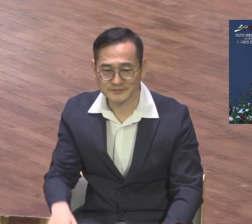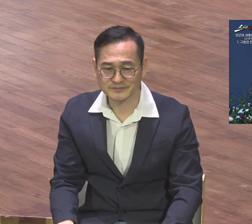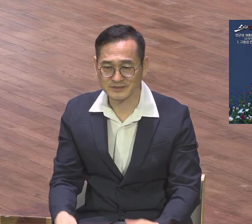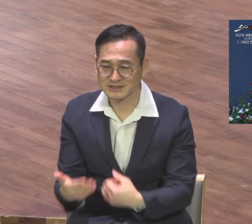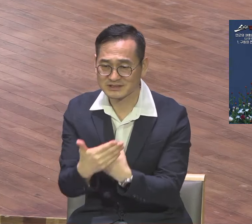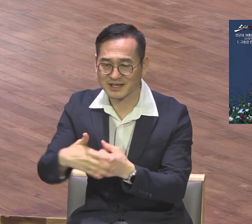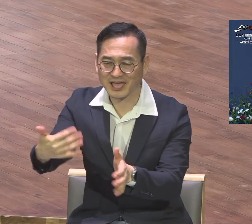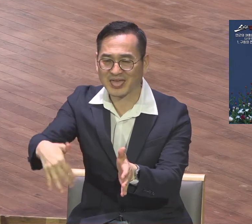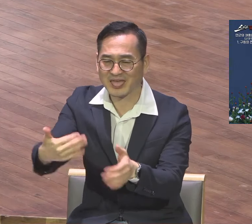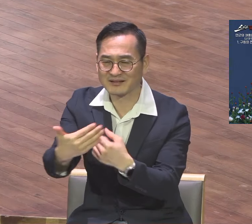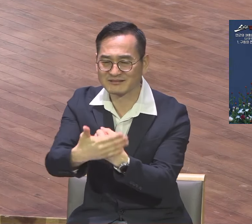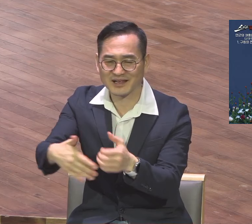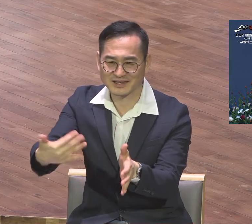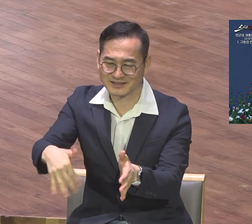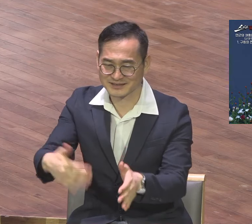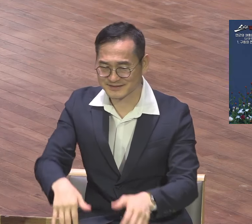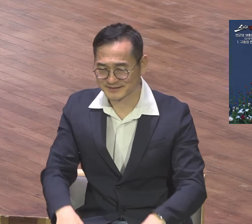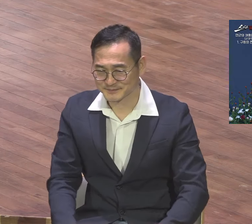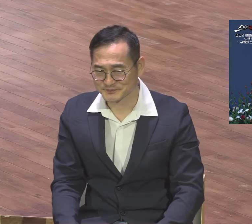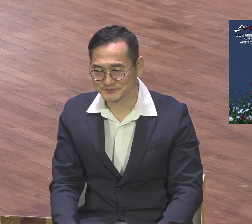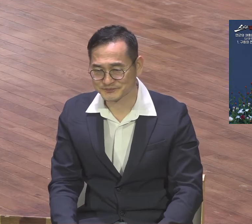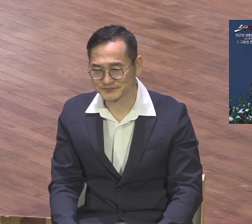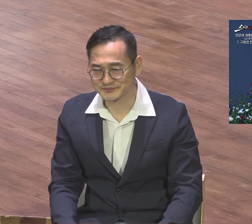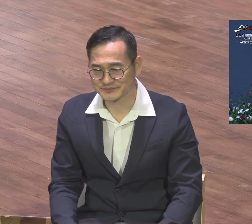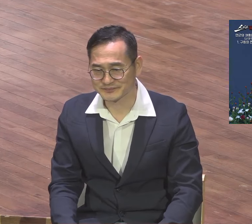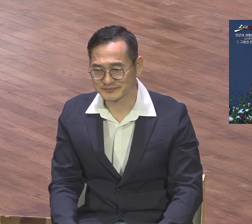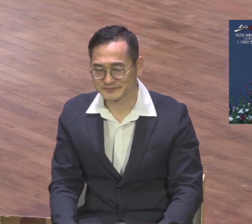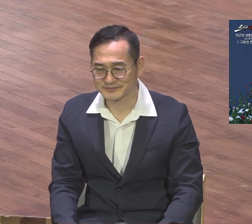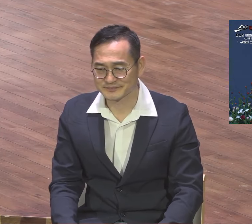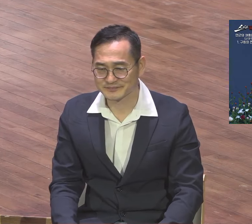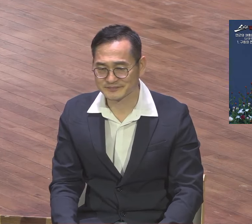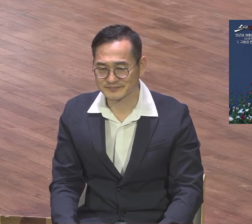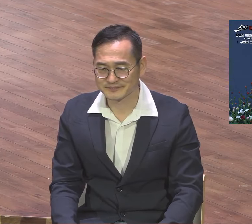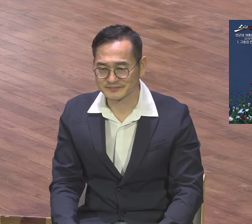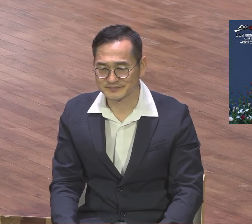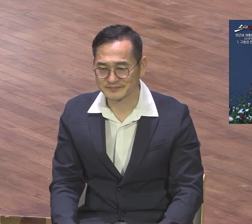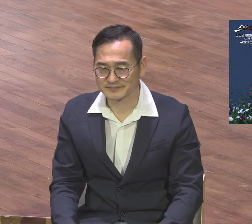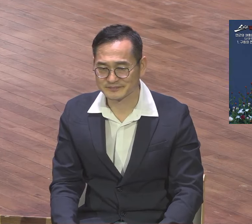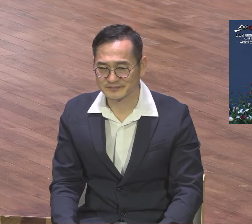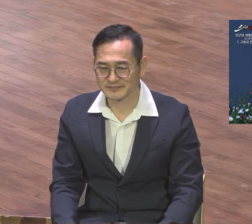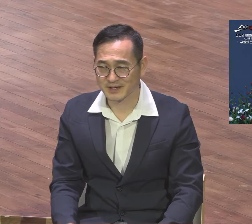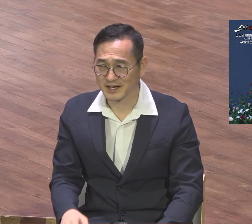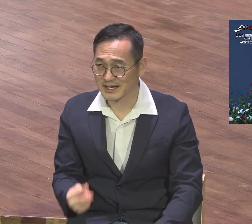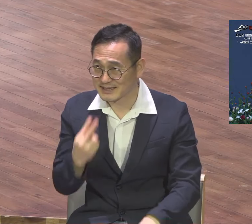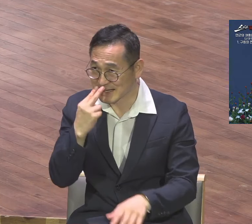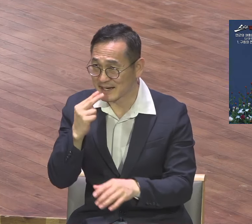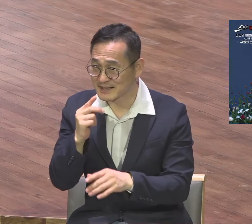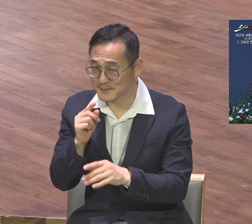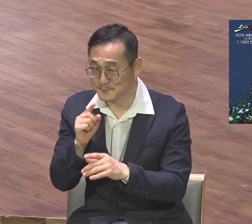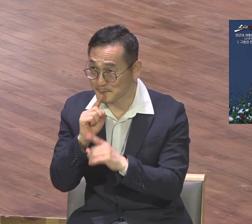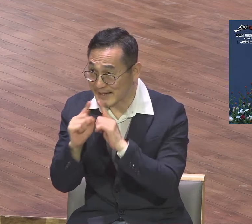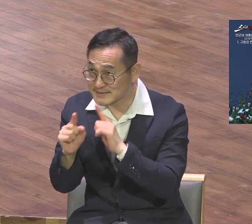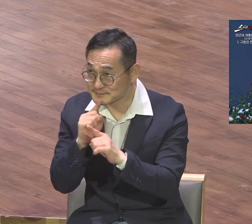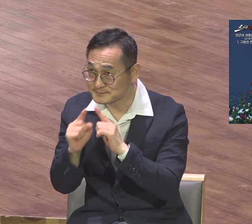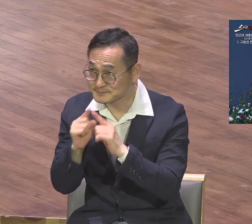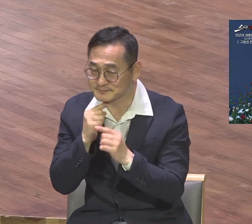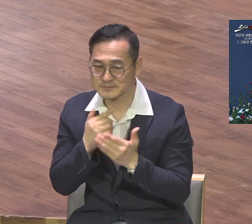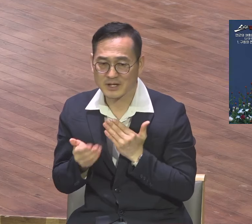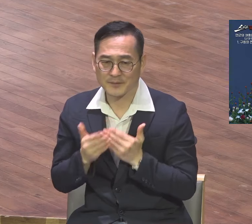은혜 못 받았다는 증거예요. 말씀이 살아야 할 사람을 체험 못하고 있다는 증거예요. 눈물 날 일이에요